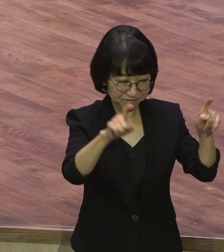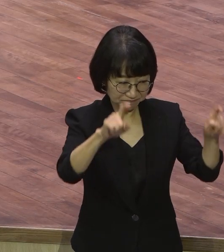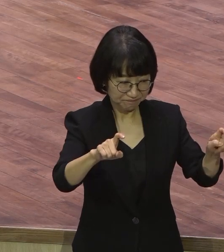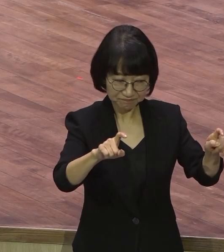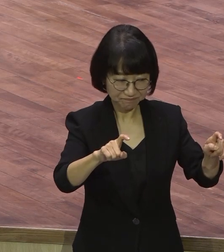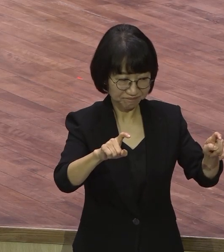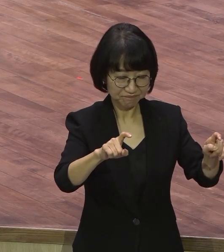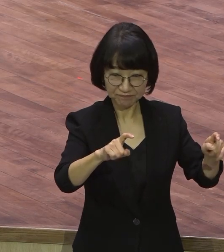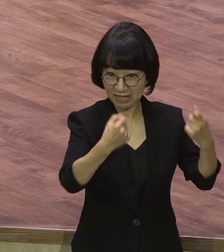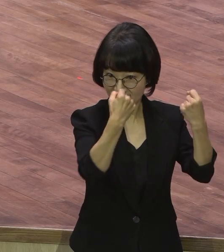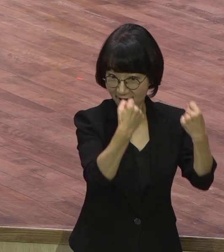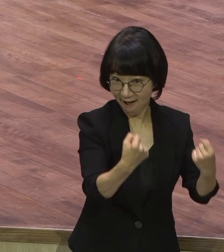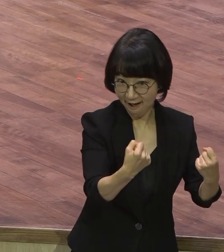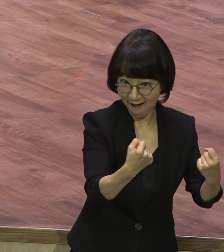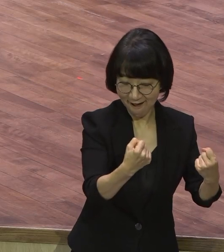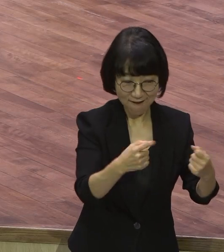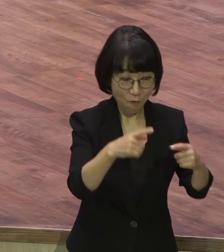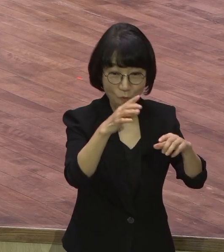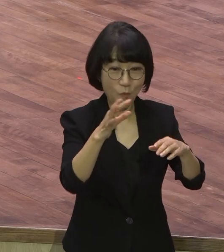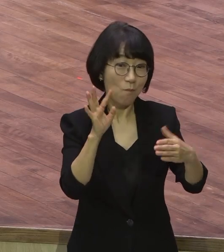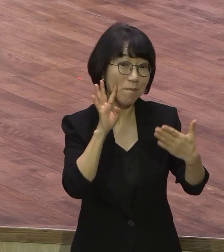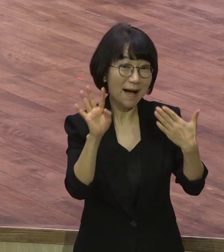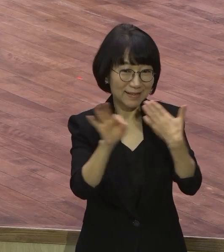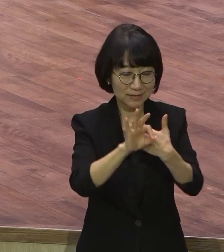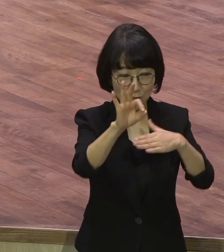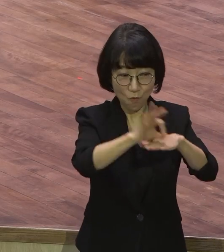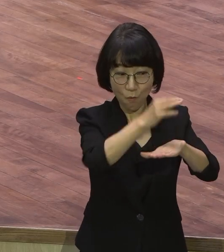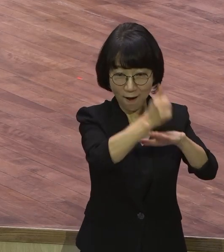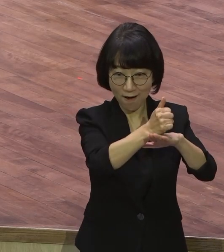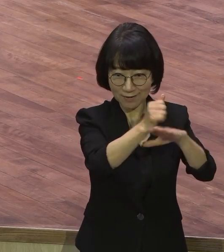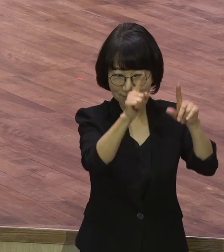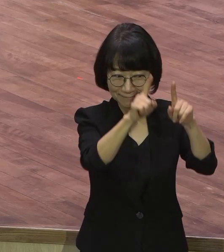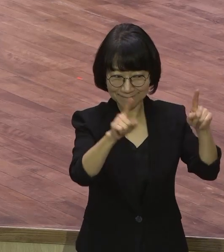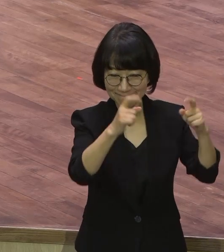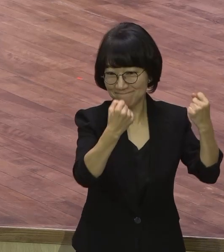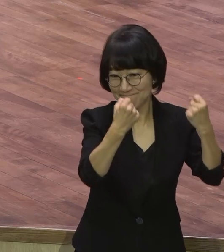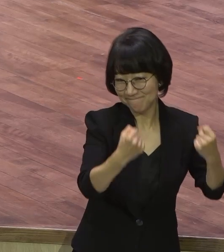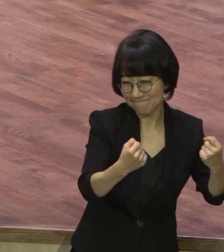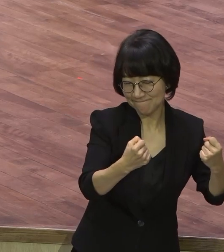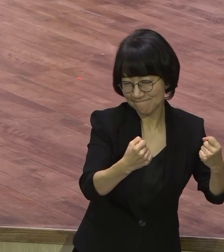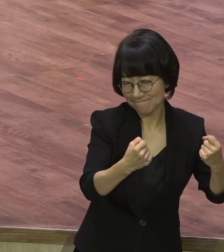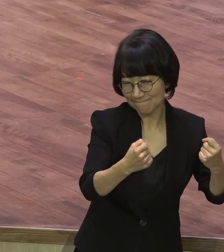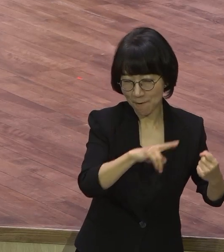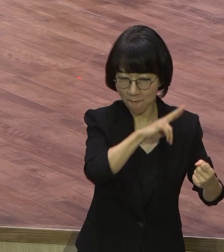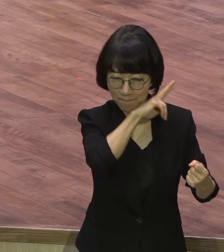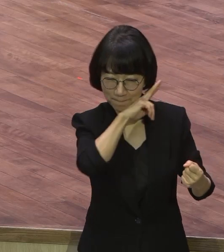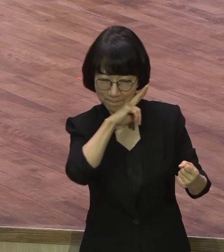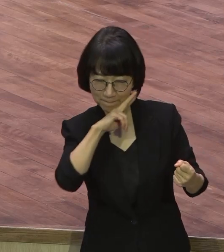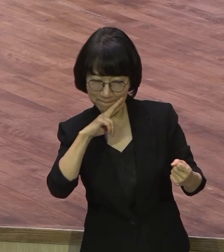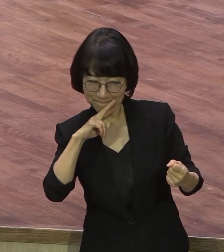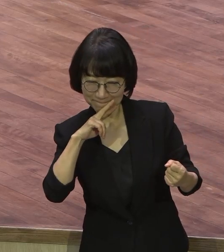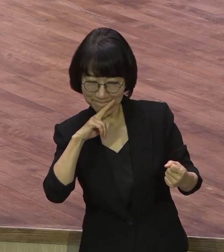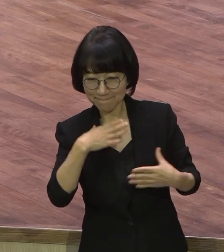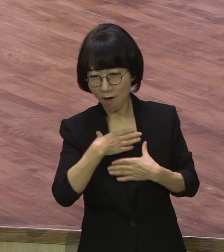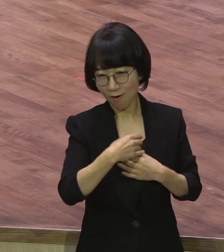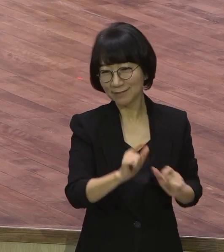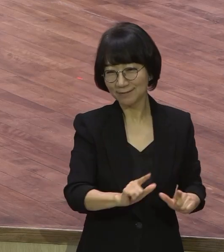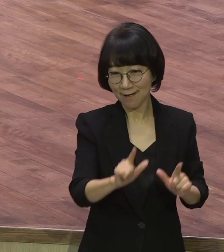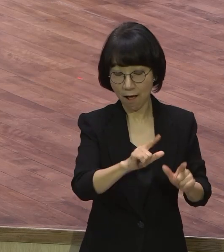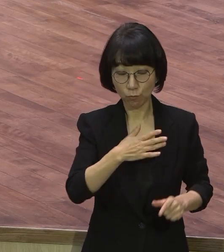그냥 왕궁 안에서 눈치 사살 보고 그냥 뭐 뭐 나는 예굽의 왕 공주의 아들인데 뭐 그냥